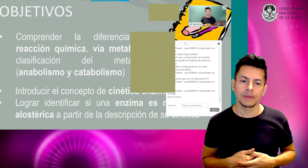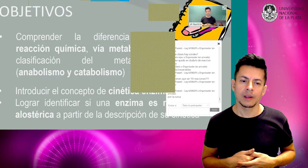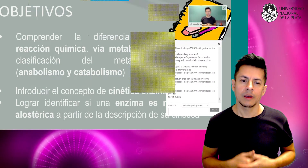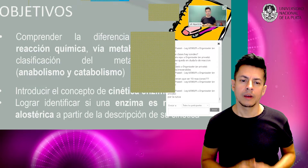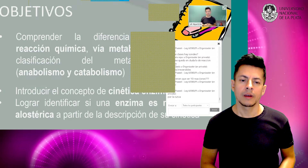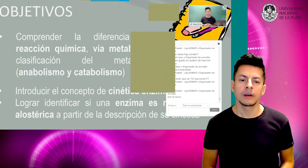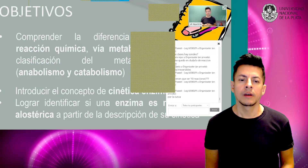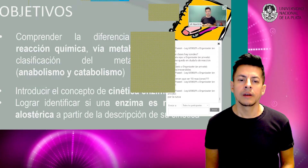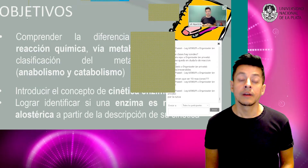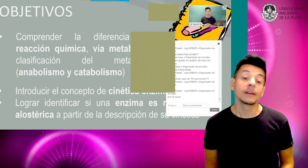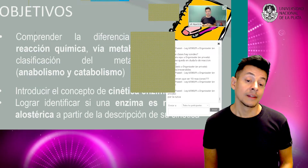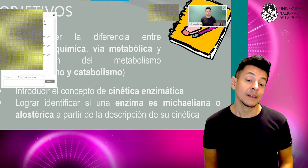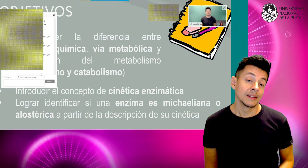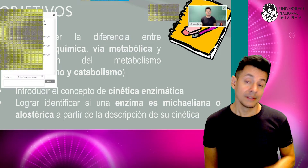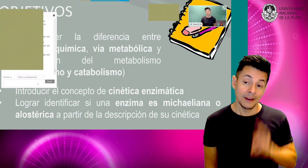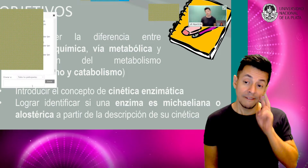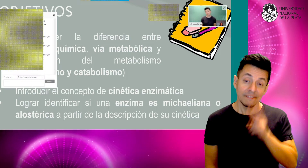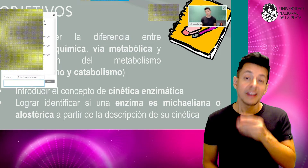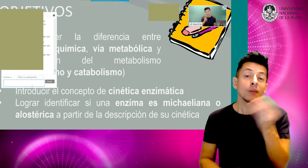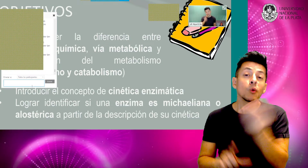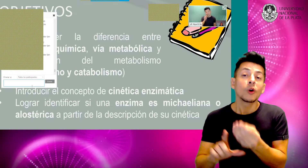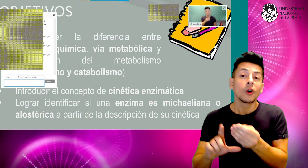Muy bien,